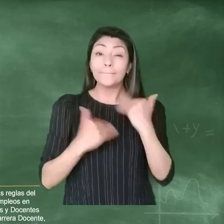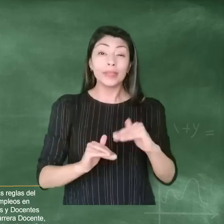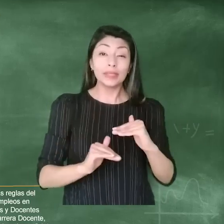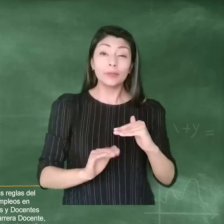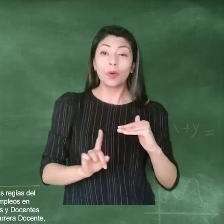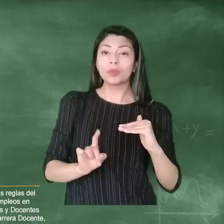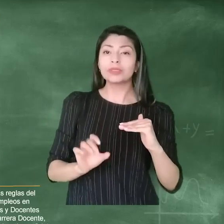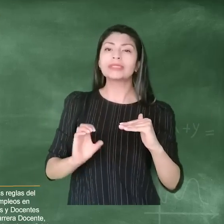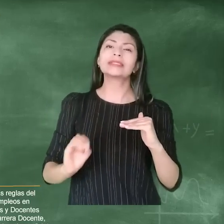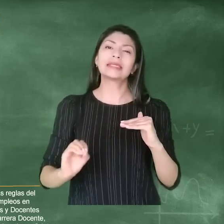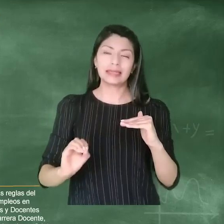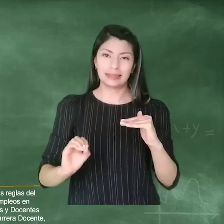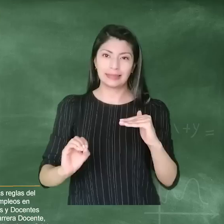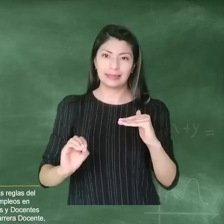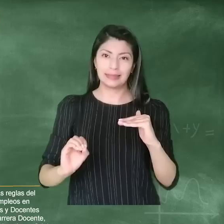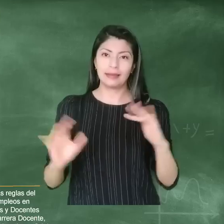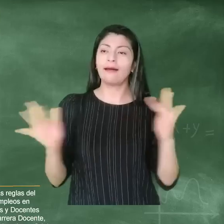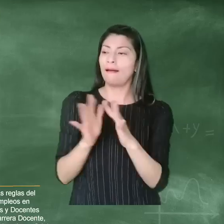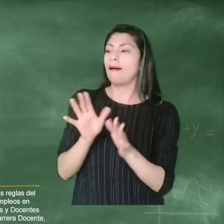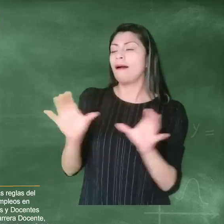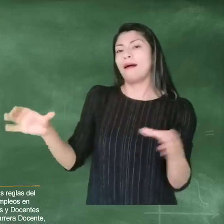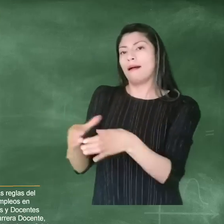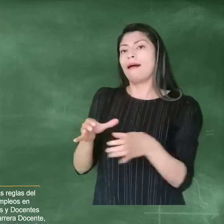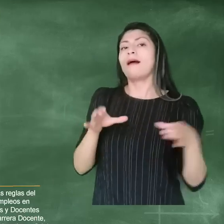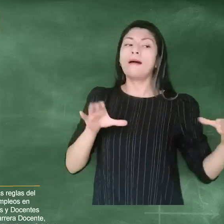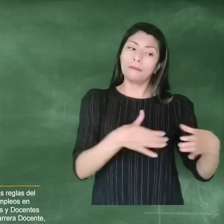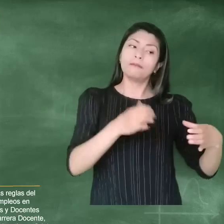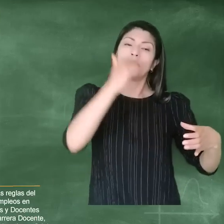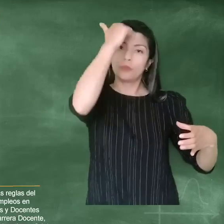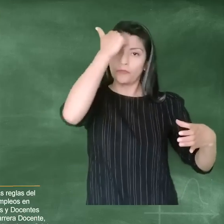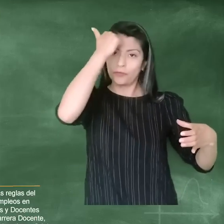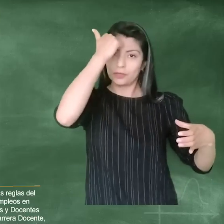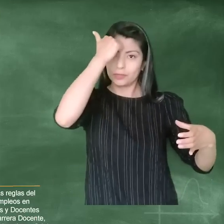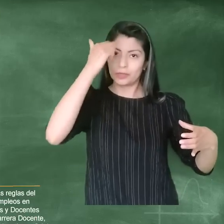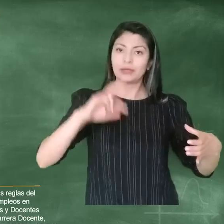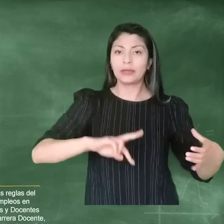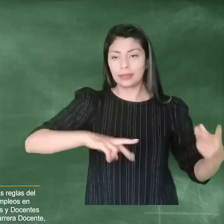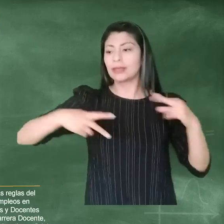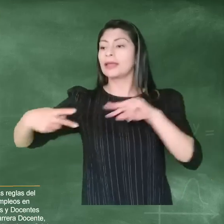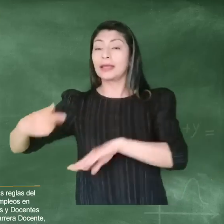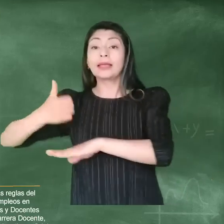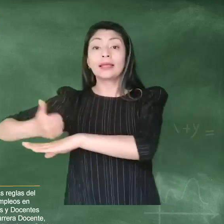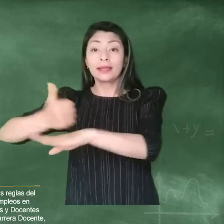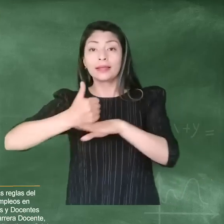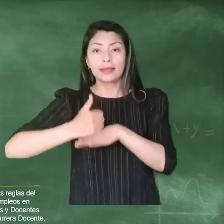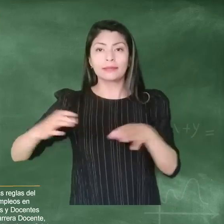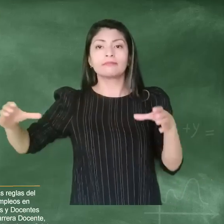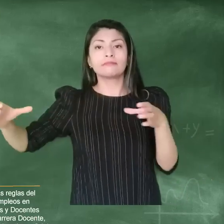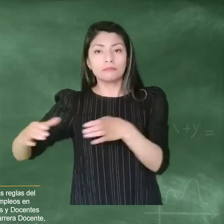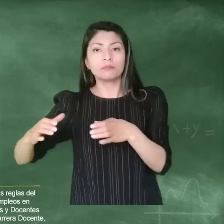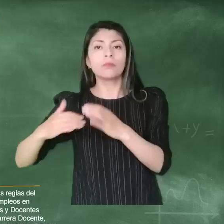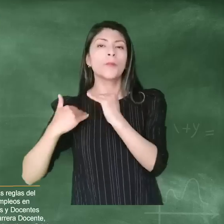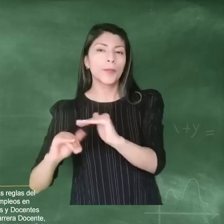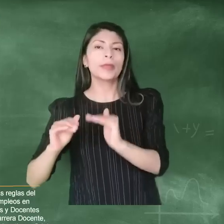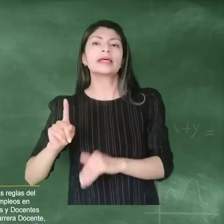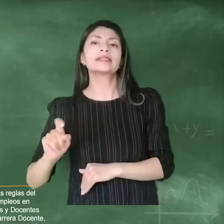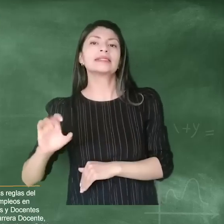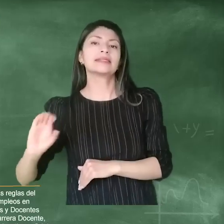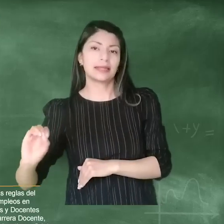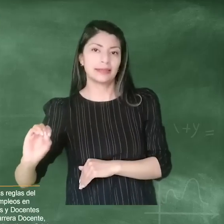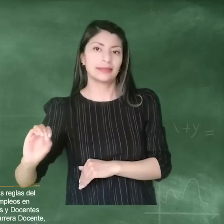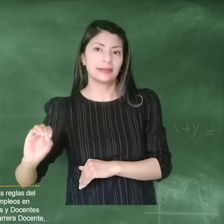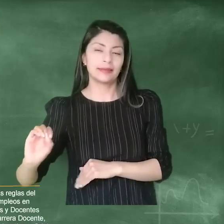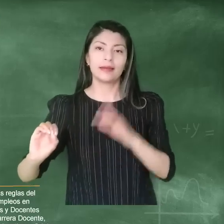mínima aprobatoria es de 60 puntos de 100 para los docentes, y de 70 puntos de 100 para directivos